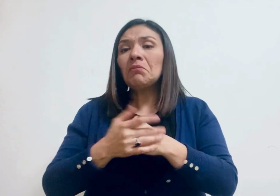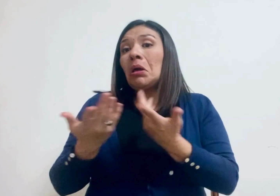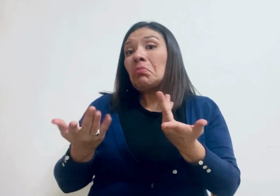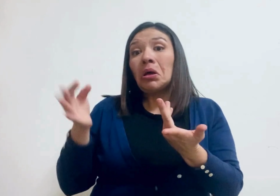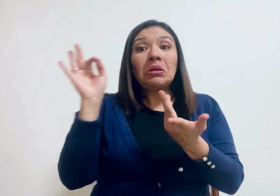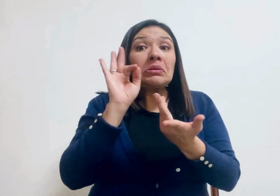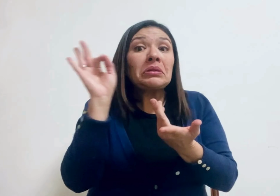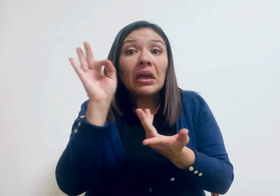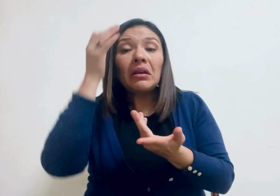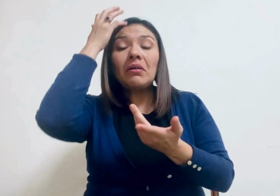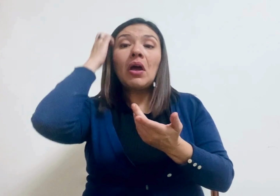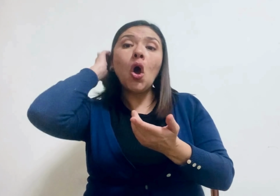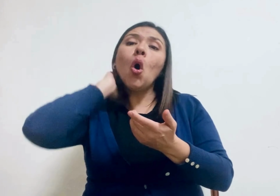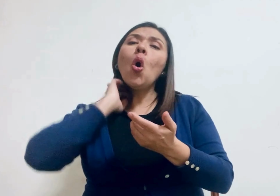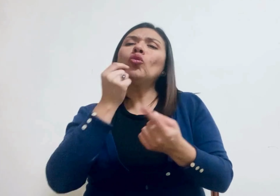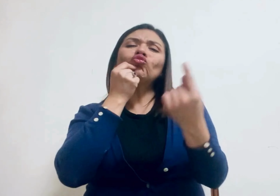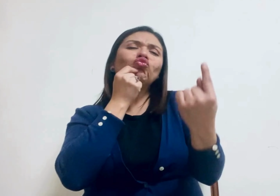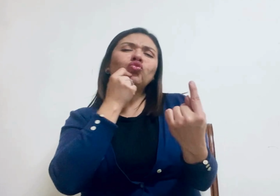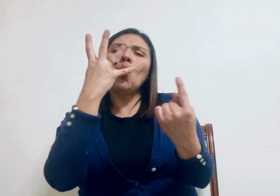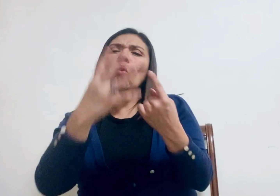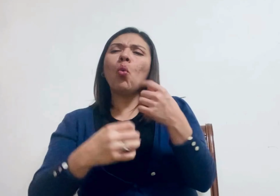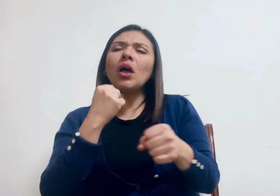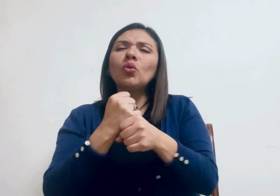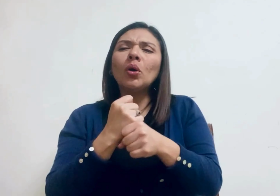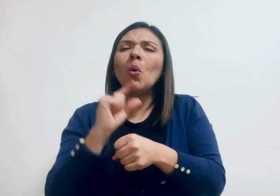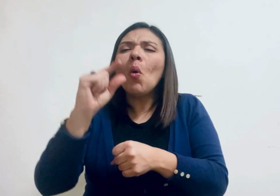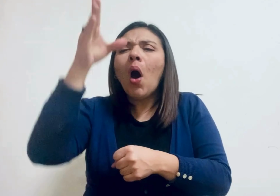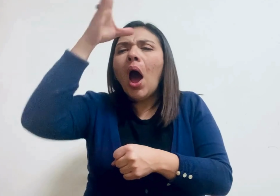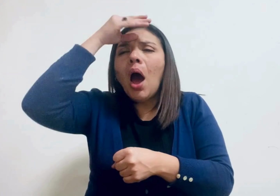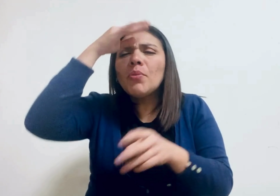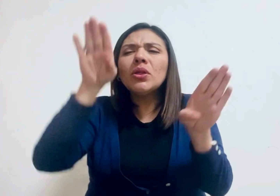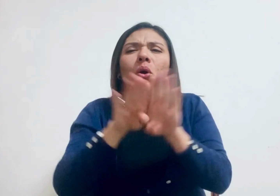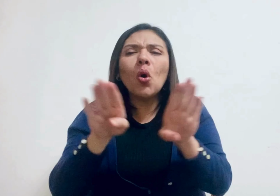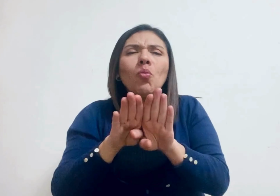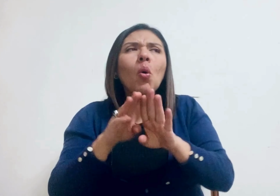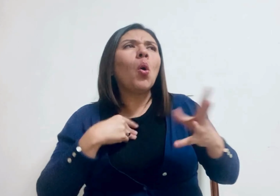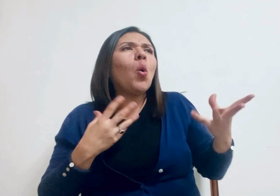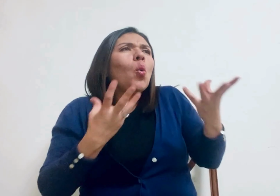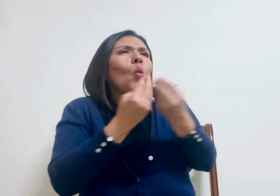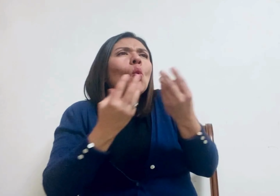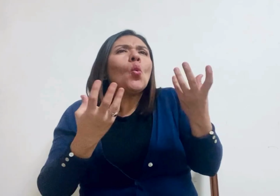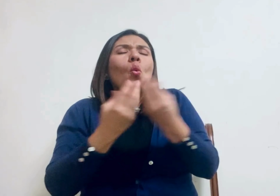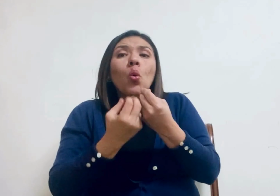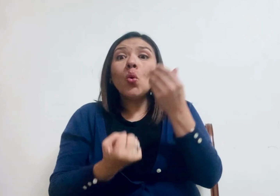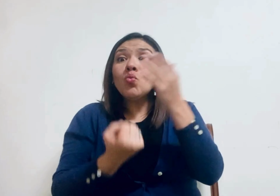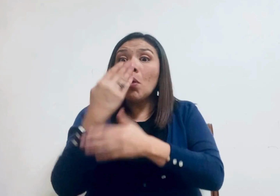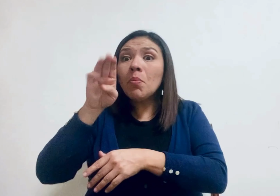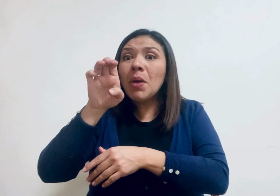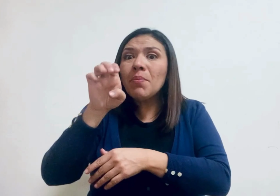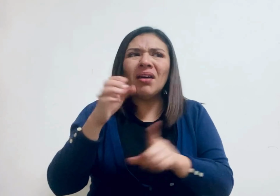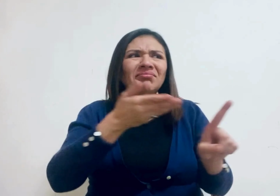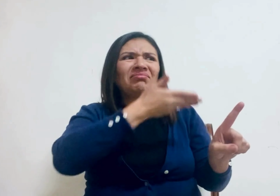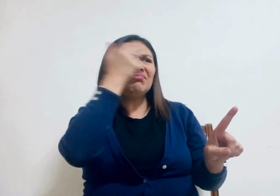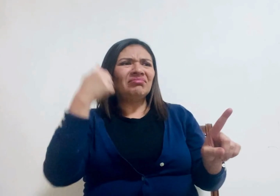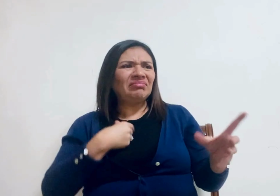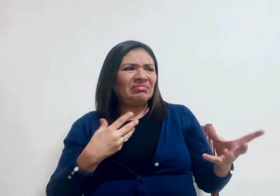a lo mejor, y digo a lo mejor porque un niño de 4 años todavía está en proceso de aprender a relacionarse con sus pares. Con un bebé no saben hacerlo. Todavía a